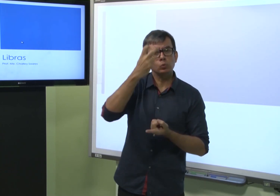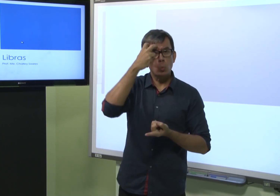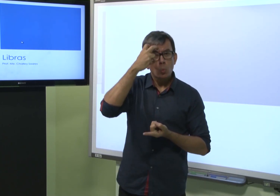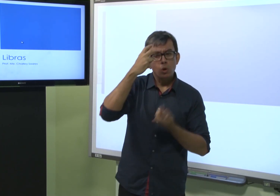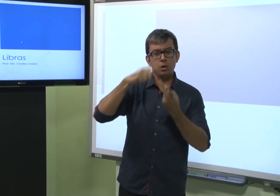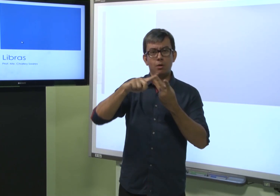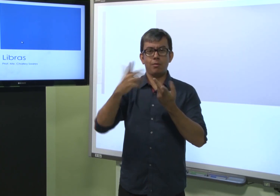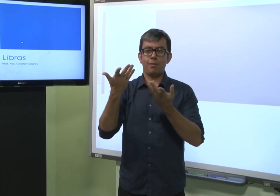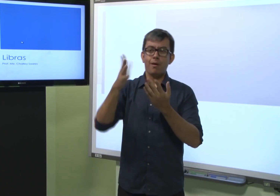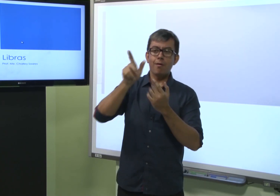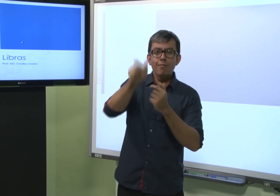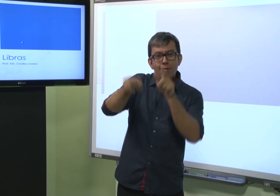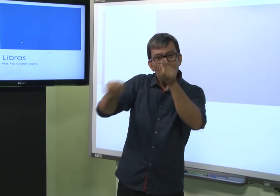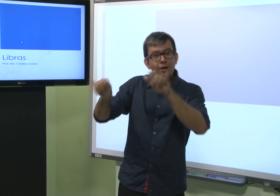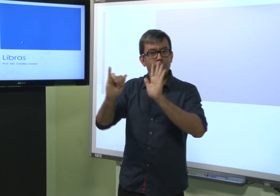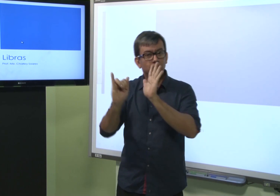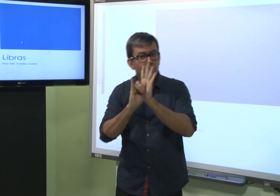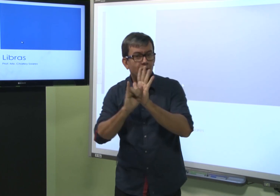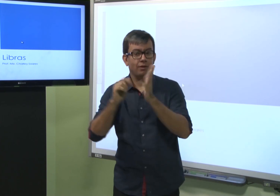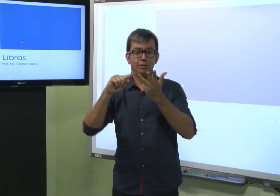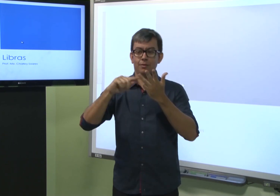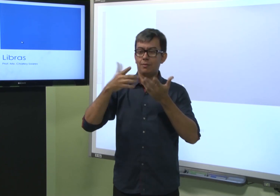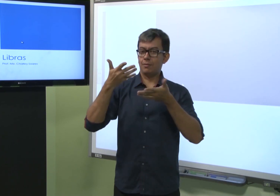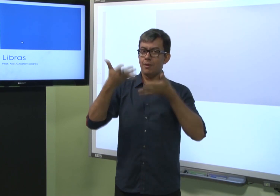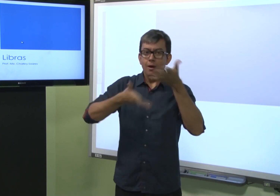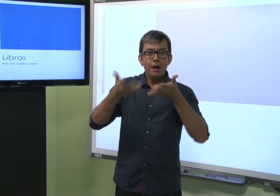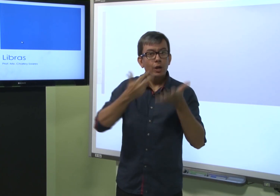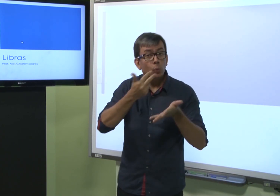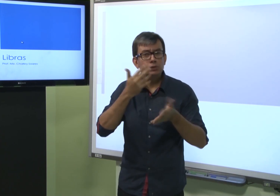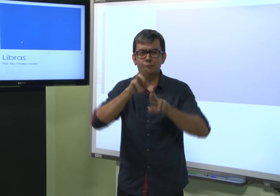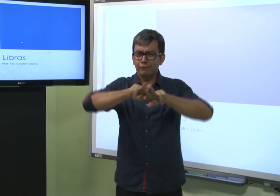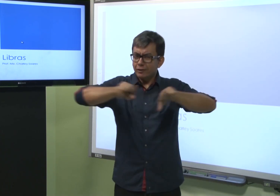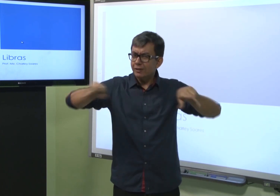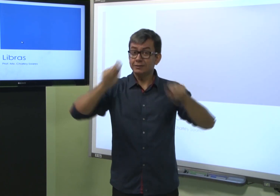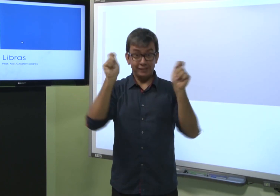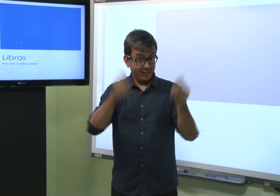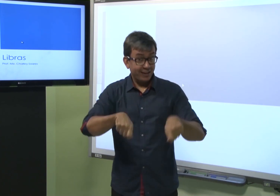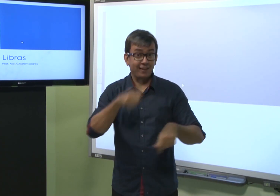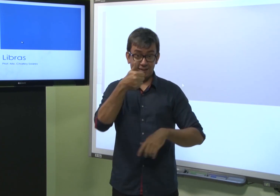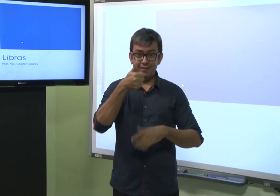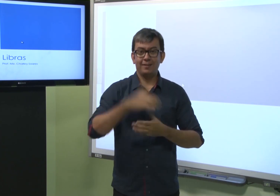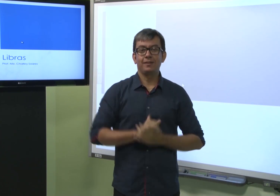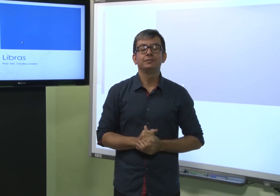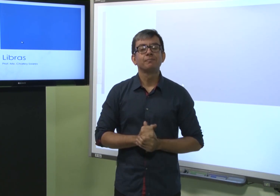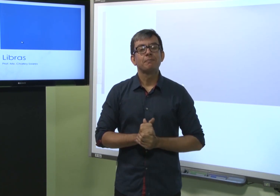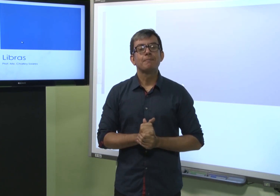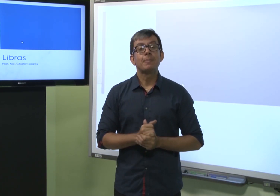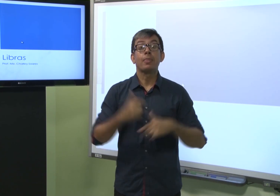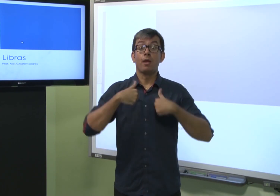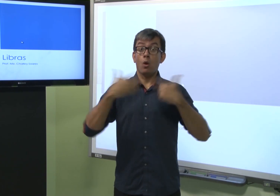vão aprendendo e conhecendo sobre a cultura, sobre a identidade surda, sobre vários aspectos da